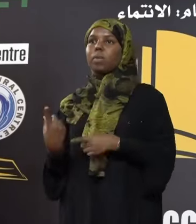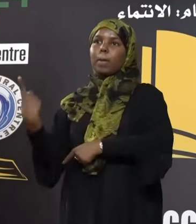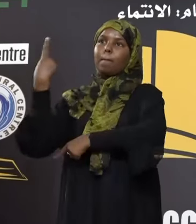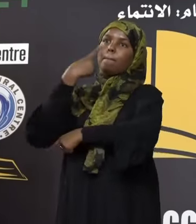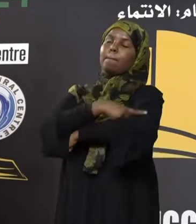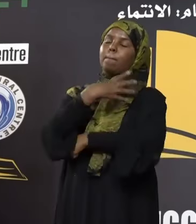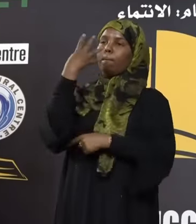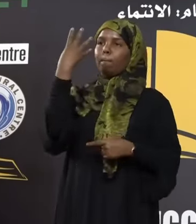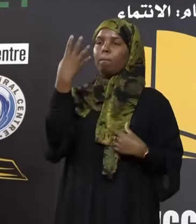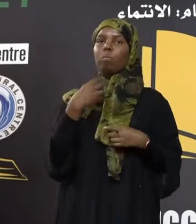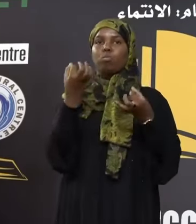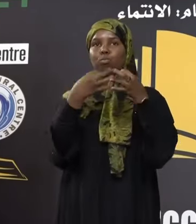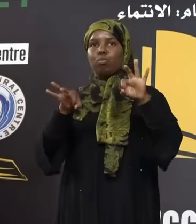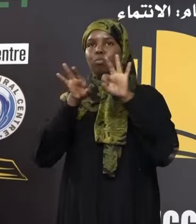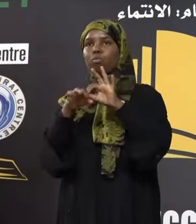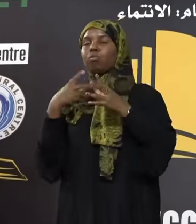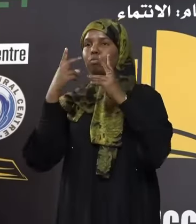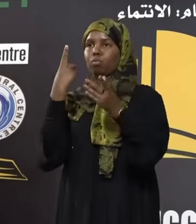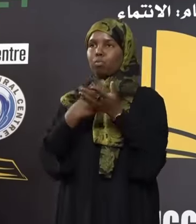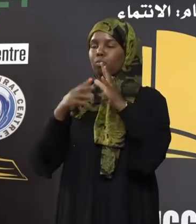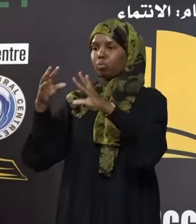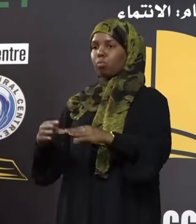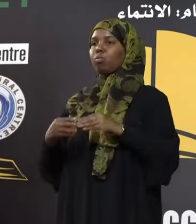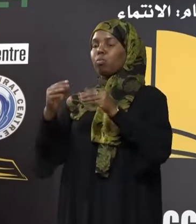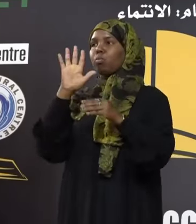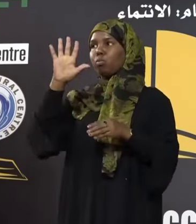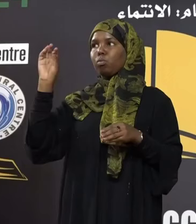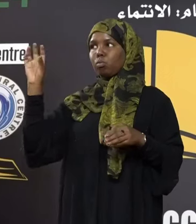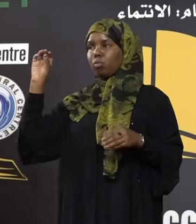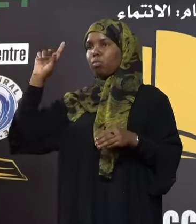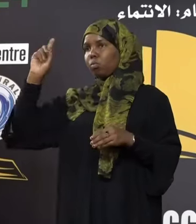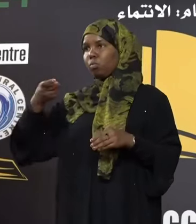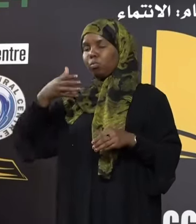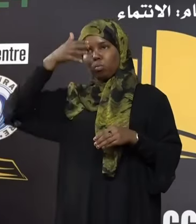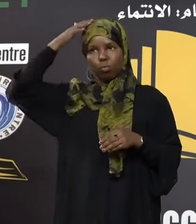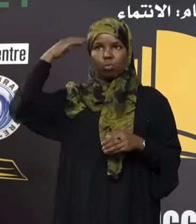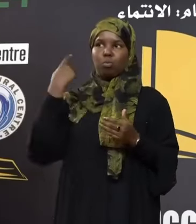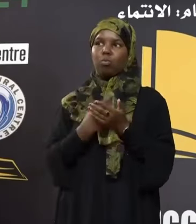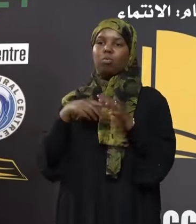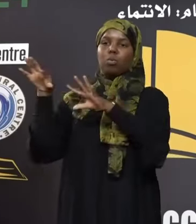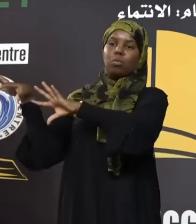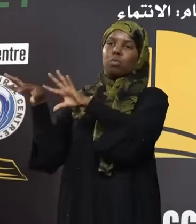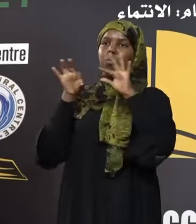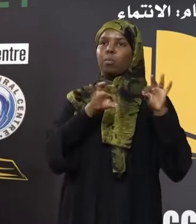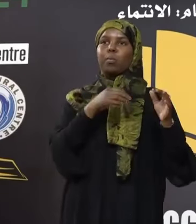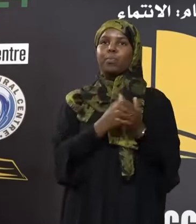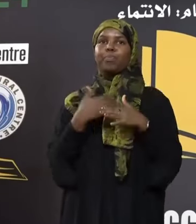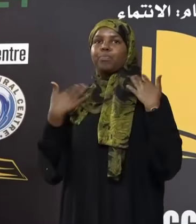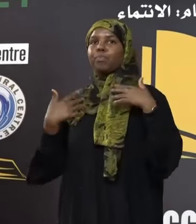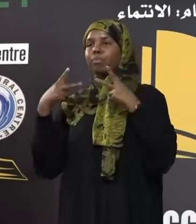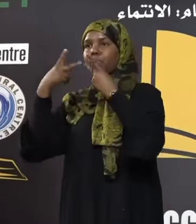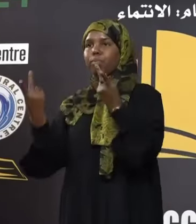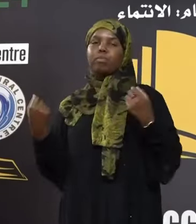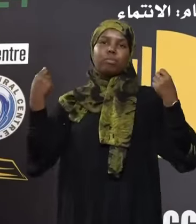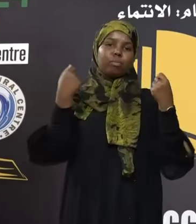maalina faraad xafiiskayga waxaan ku bixinayay $550,000 oo laga soo qaaday dadkii meesha